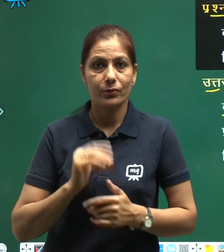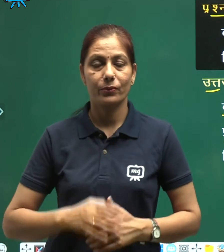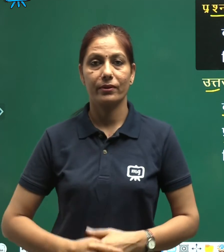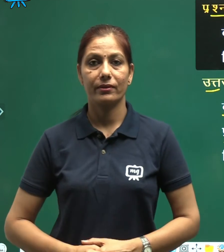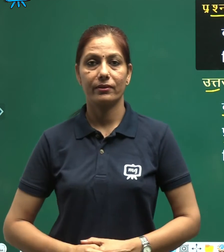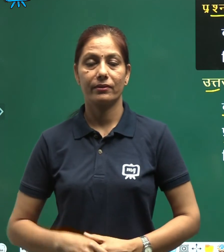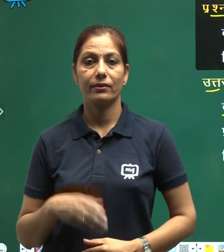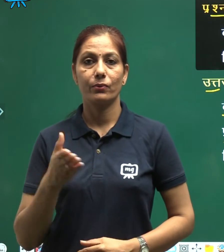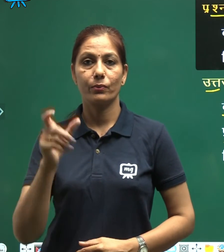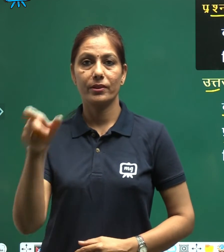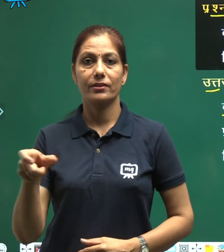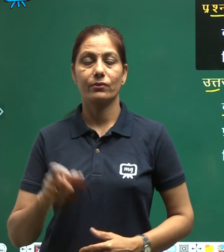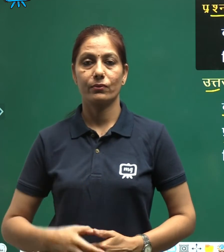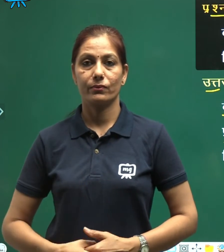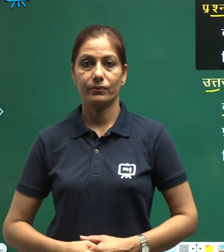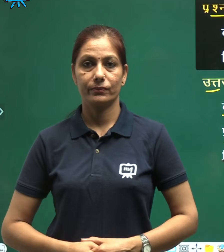उन्हें